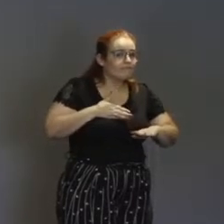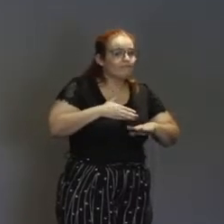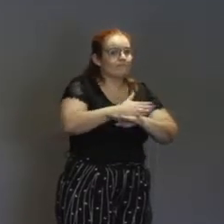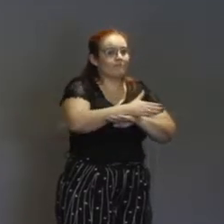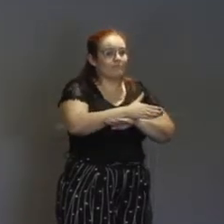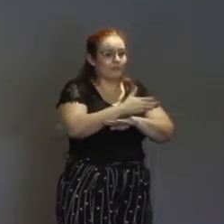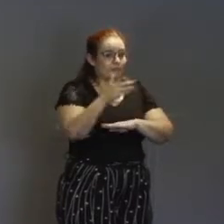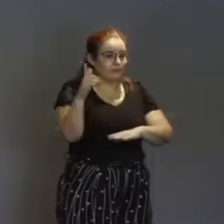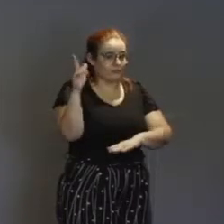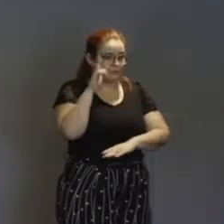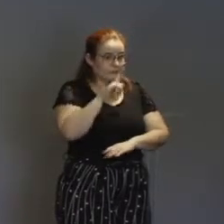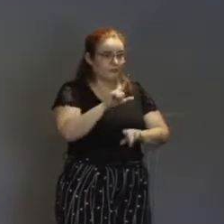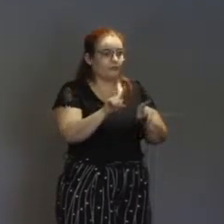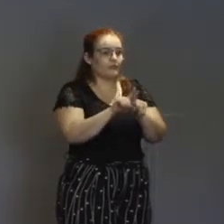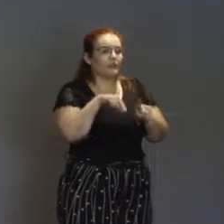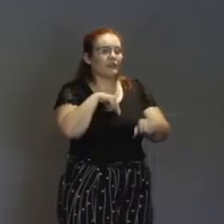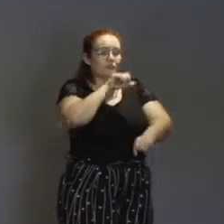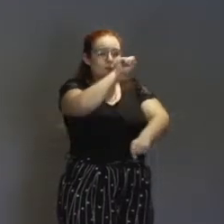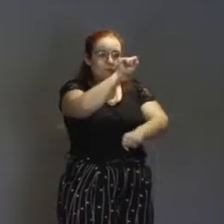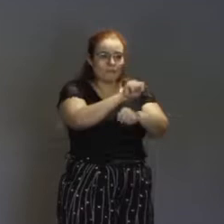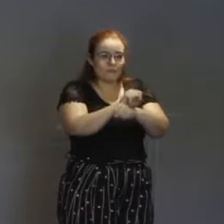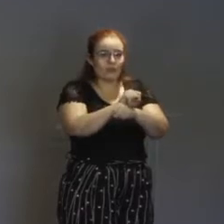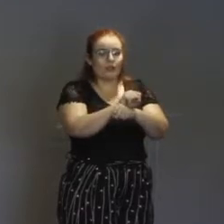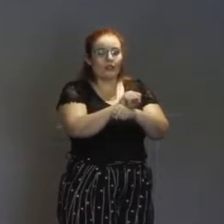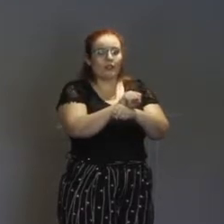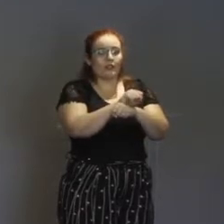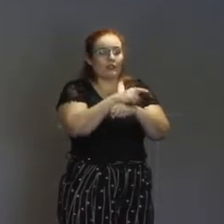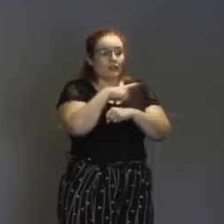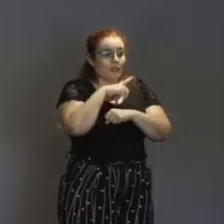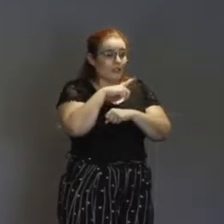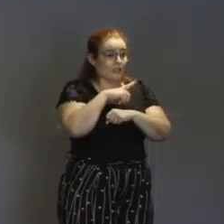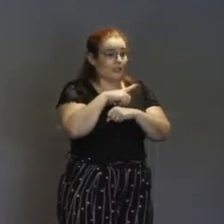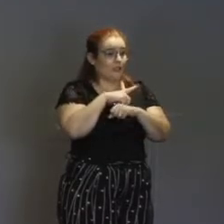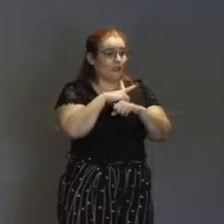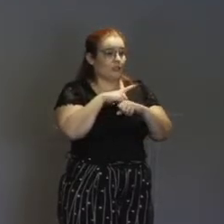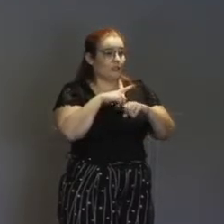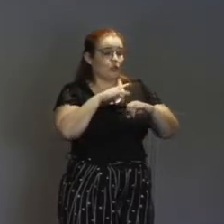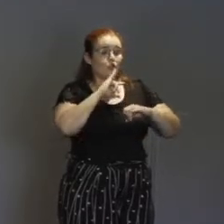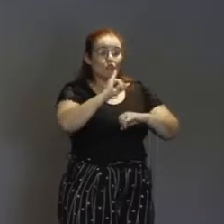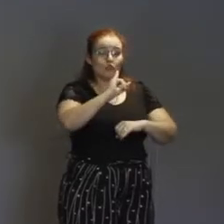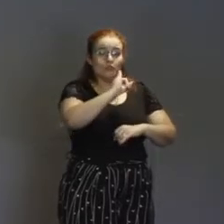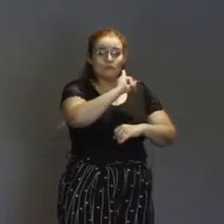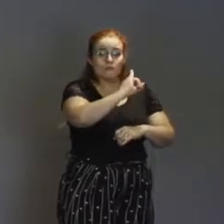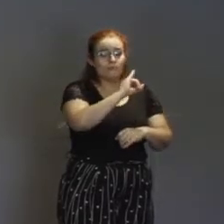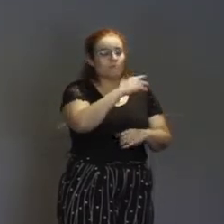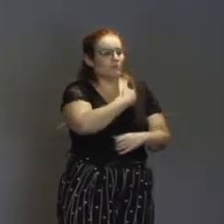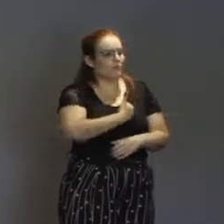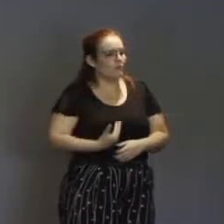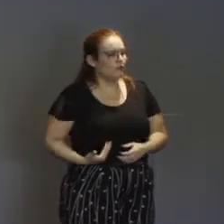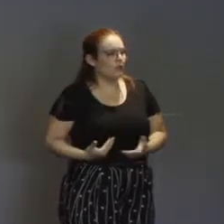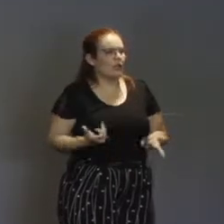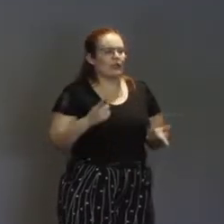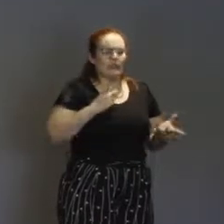realmente, o engessamento que a gente tem nas instituições públicas acaba, enfim, gerando essa miríade de propostas